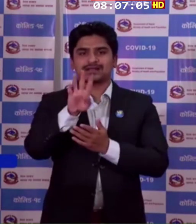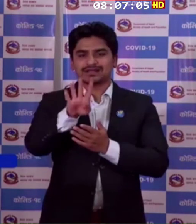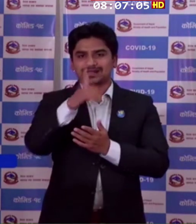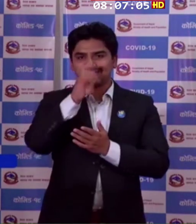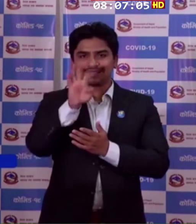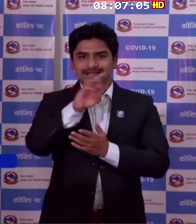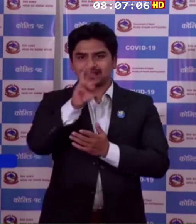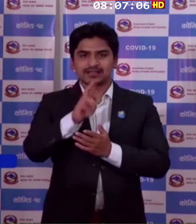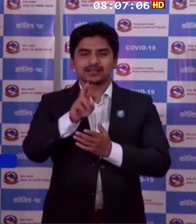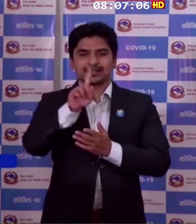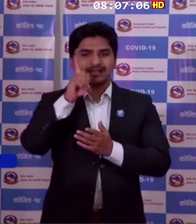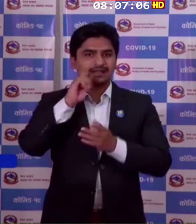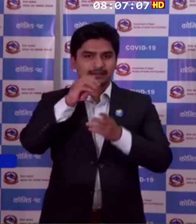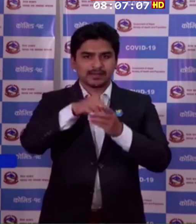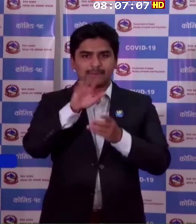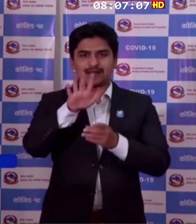92,440 र पछिल्लो एक दिनमा